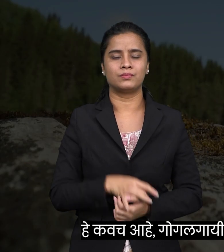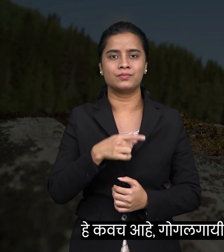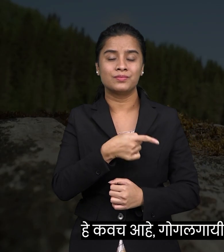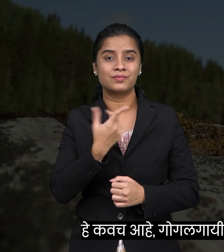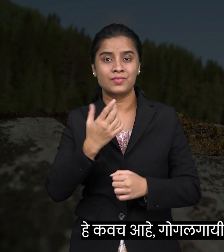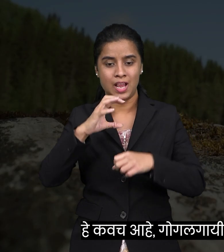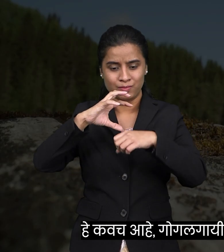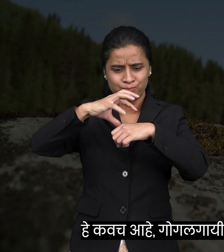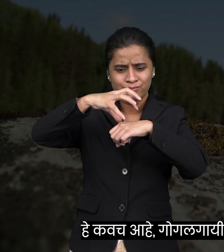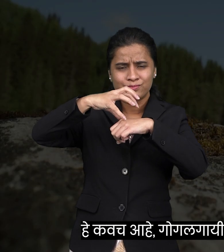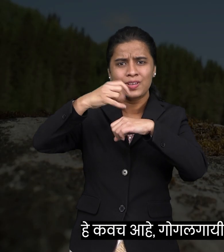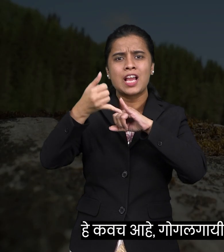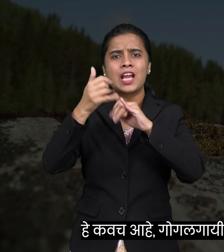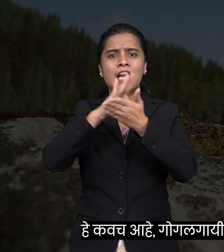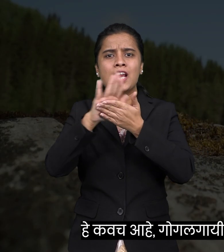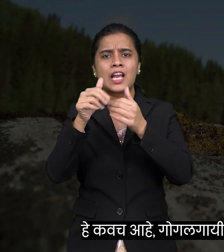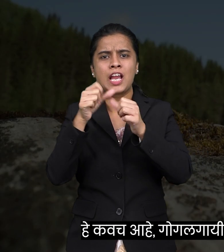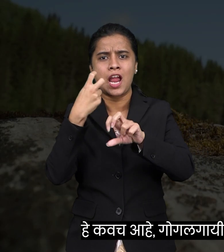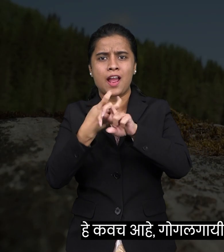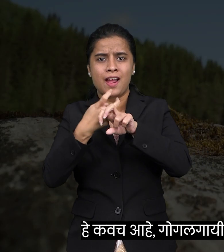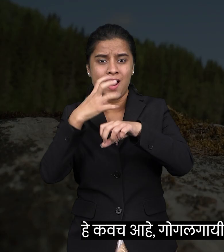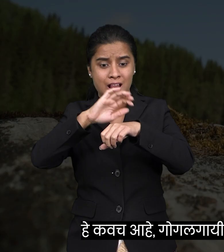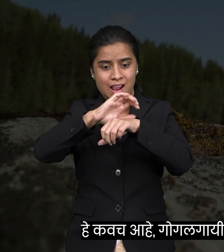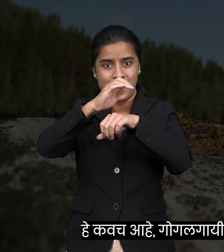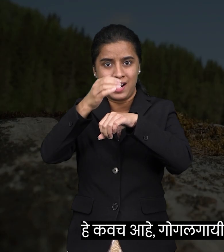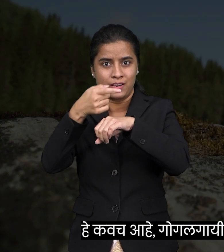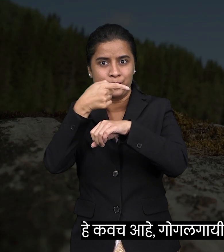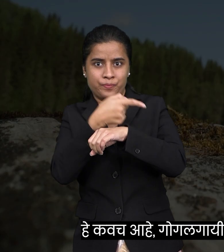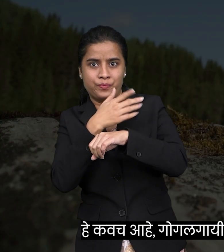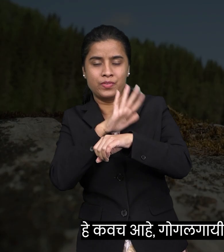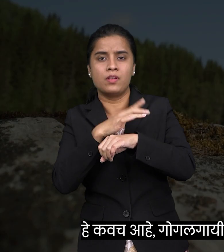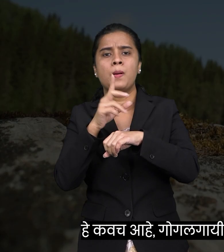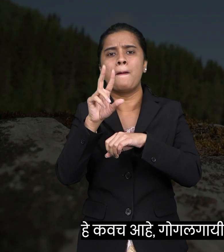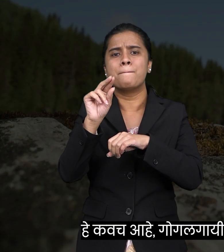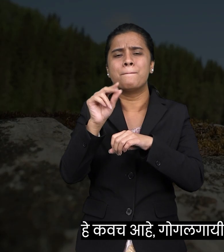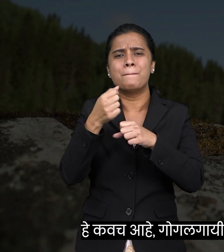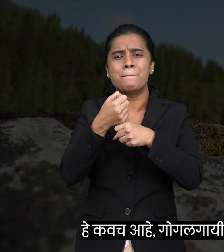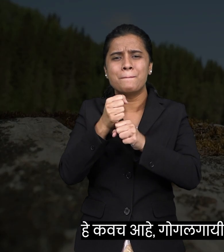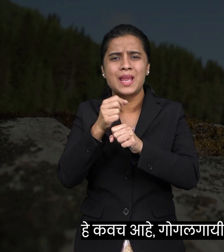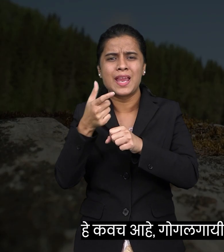हे कवच आहे. गोगलगायीचा बाह्य सांगाडा परंतु हाडांनी बनलेला नाही.